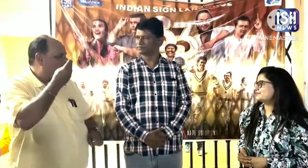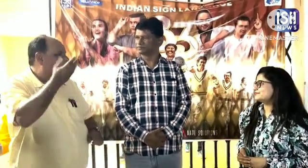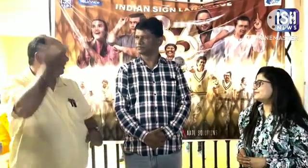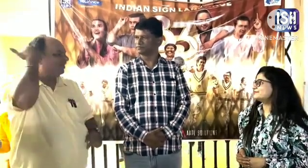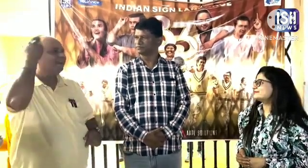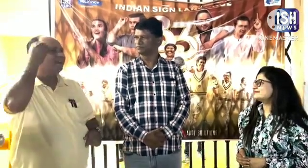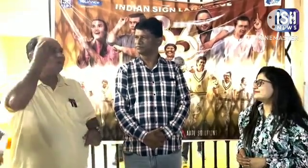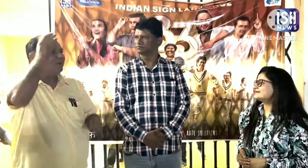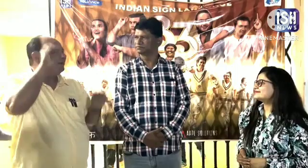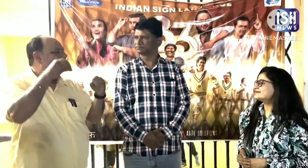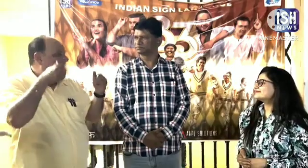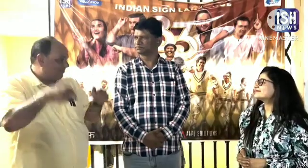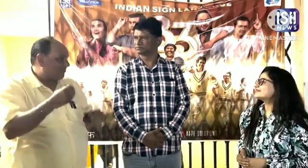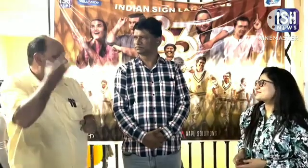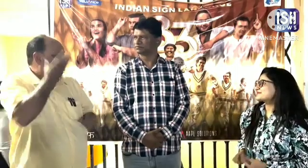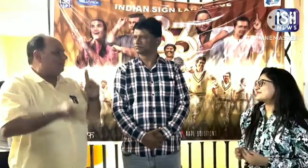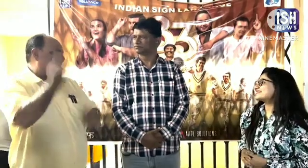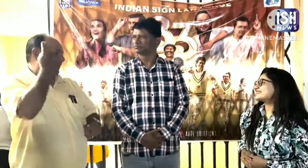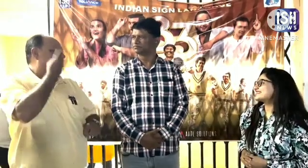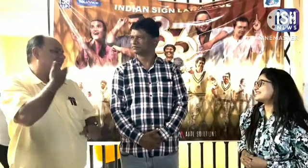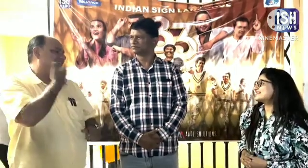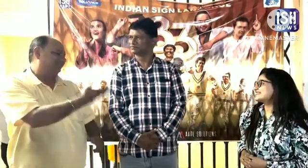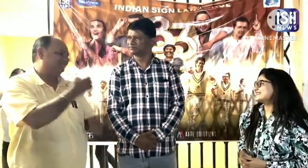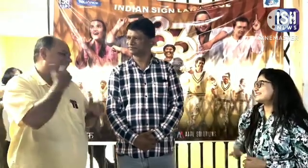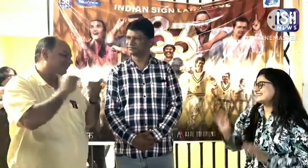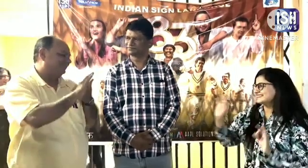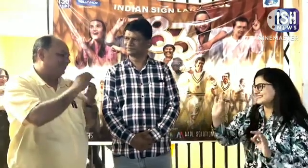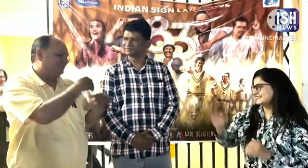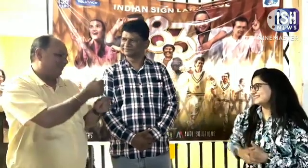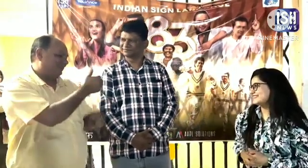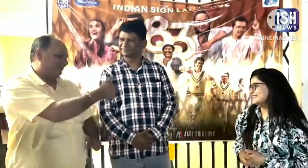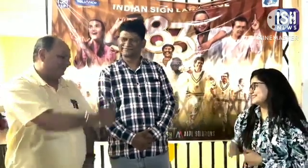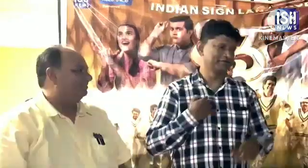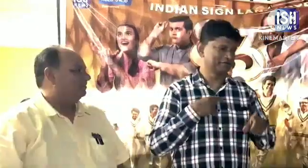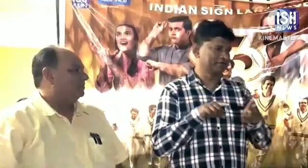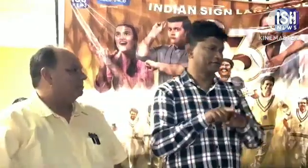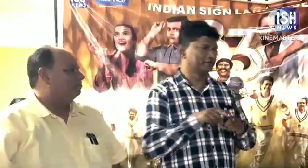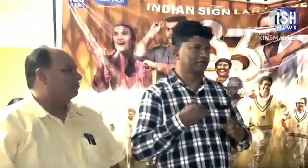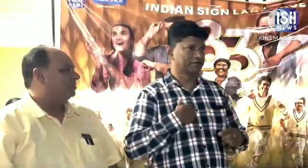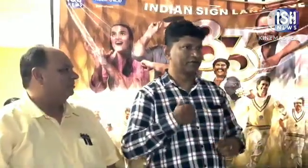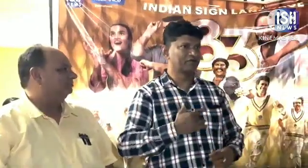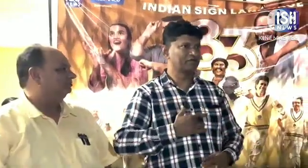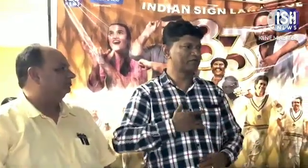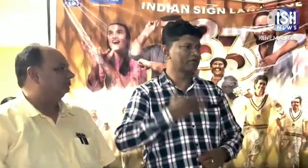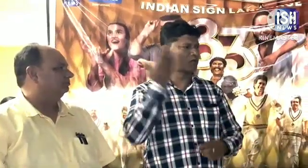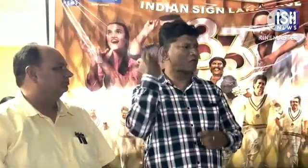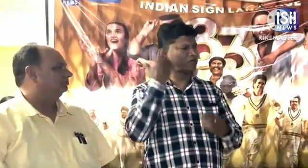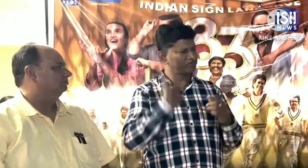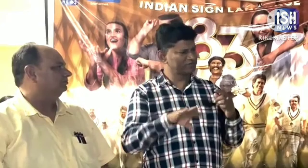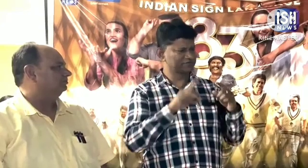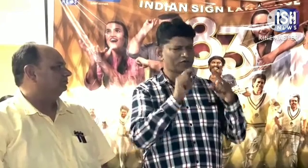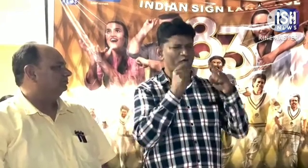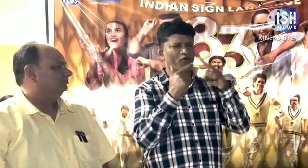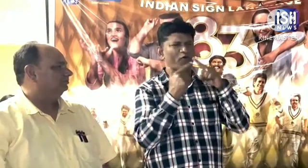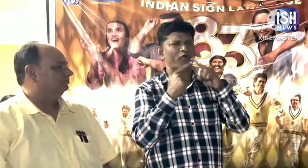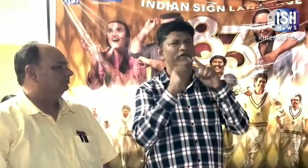अच्छी तरह जानता हूँ। इसे बनाने के लिए आईएसएच का धन्यवाद। मैंने ओटीटी पर सबटाइटल के साथ फिल्म देखी